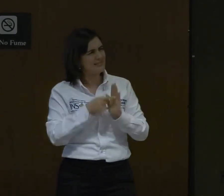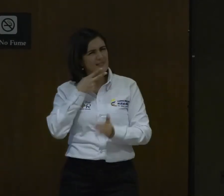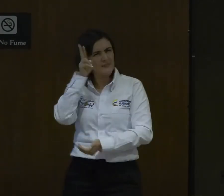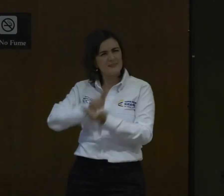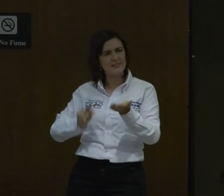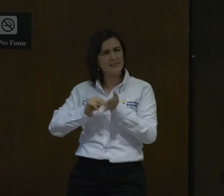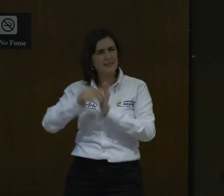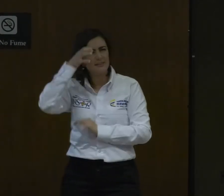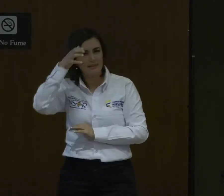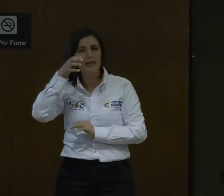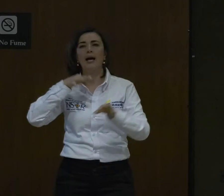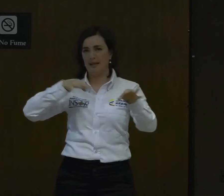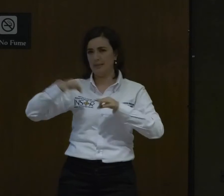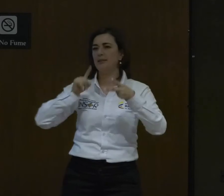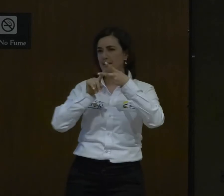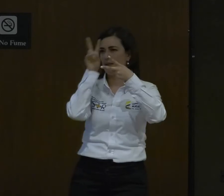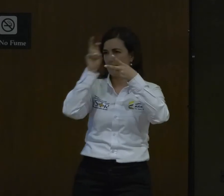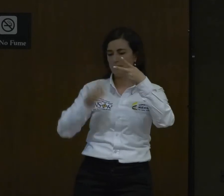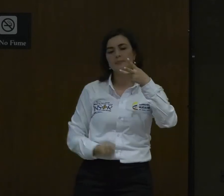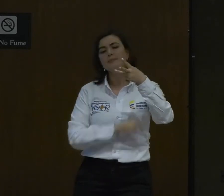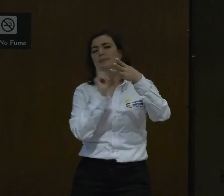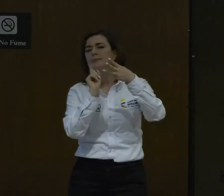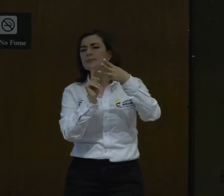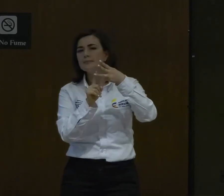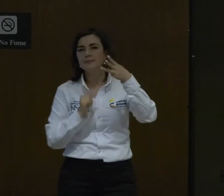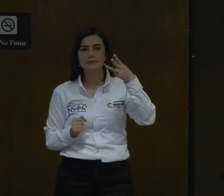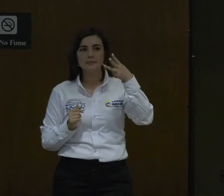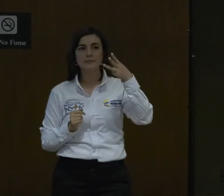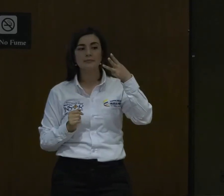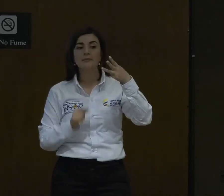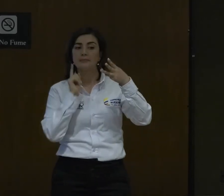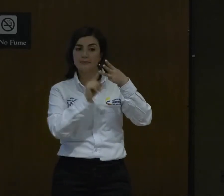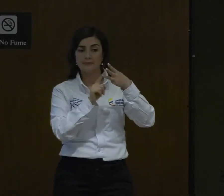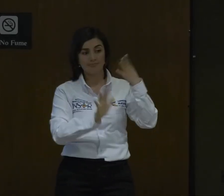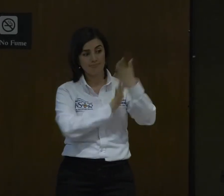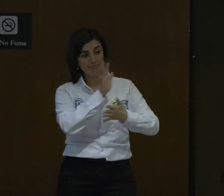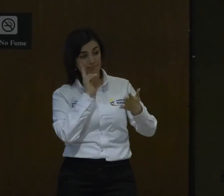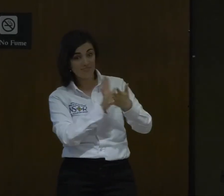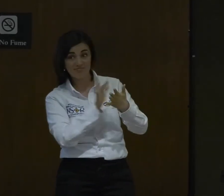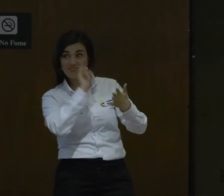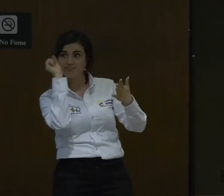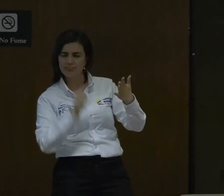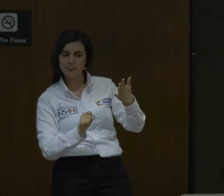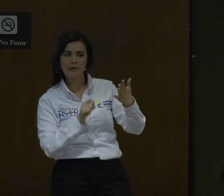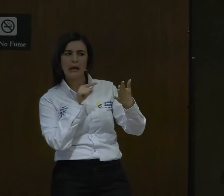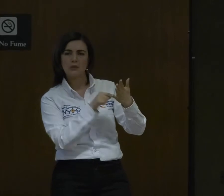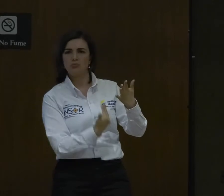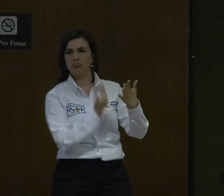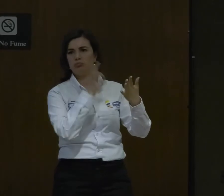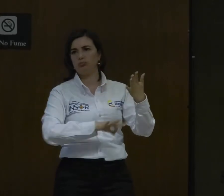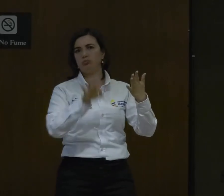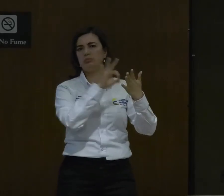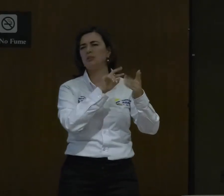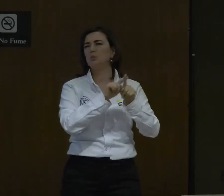bilingüe. Después también hablaré de cómo el reconocimiento de la lengua de señas también ha cambiado el curso